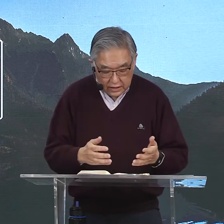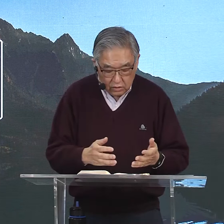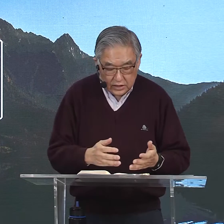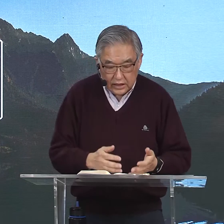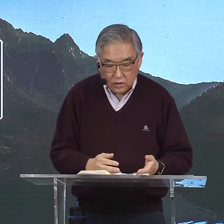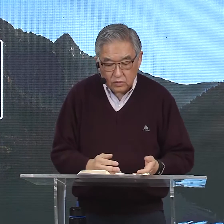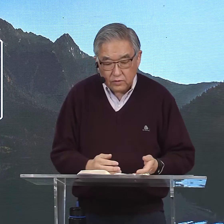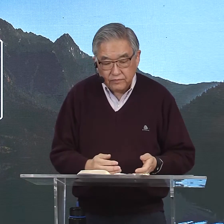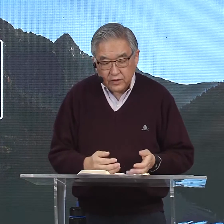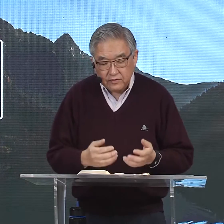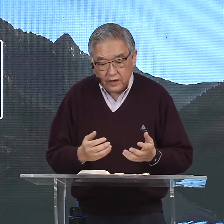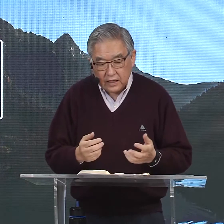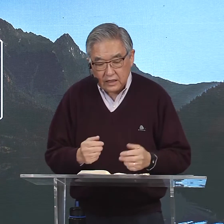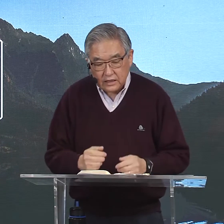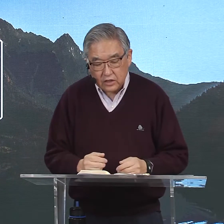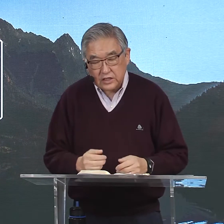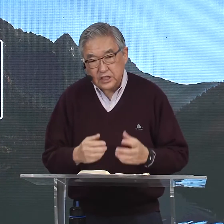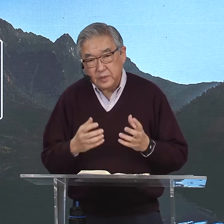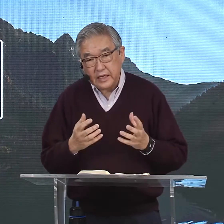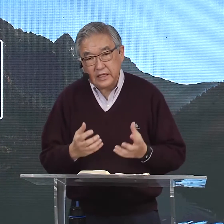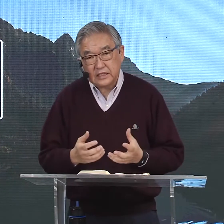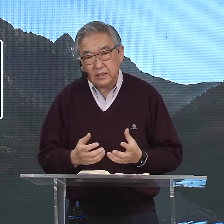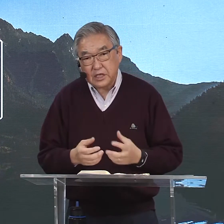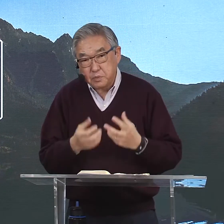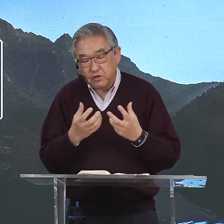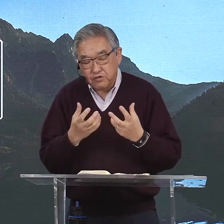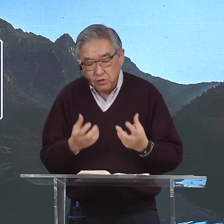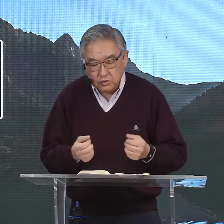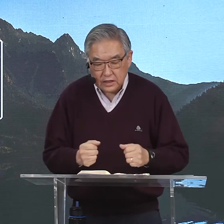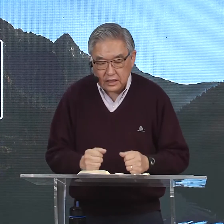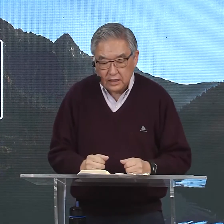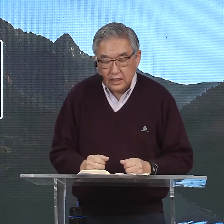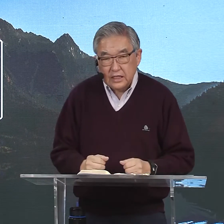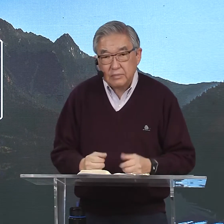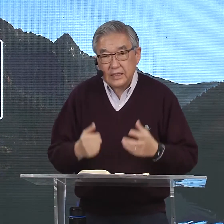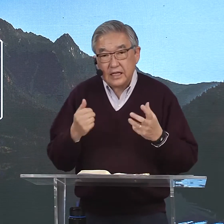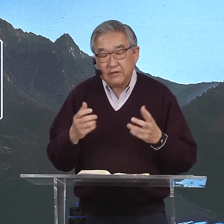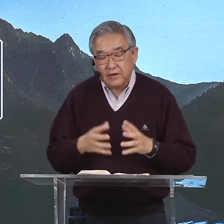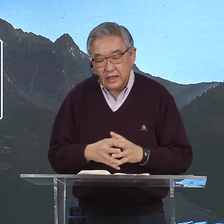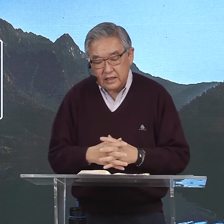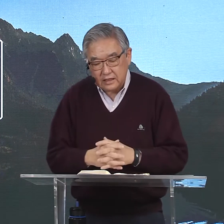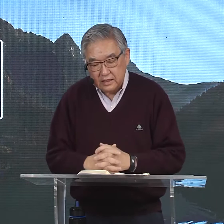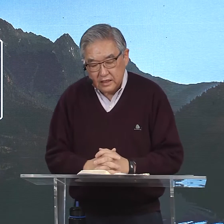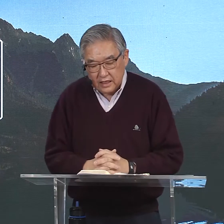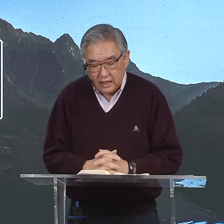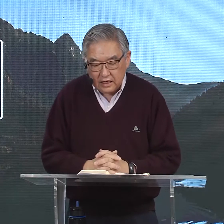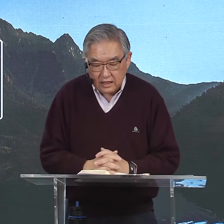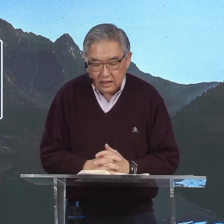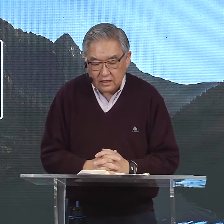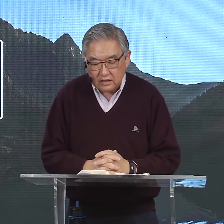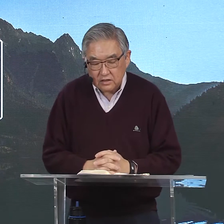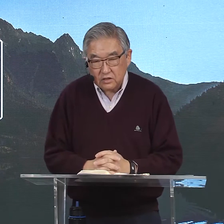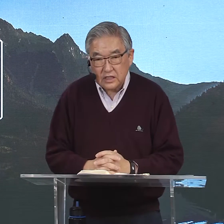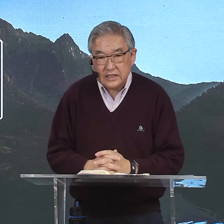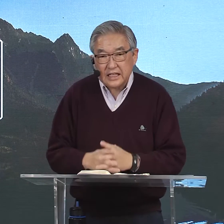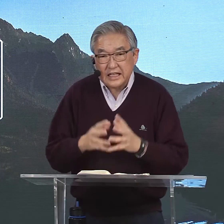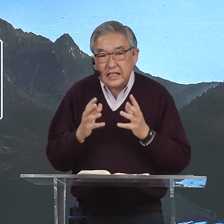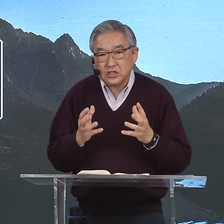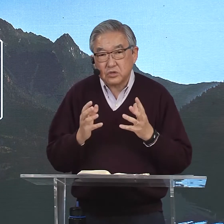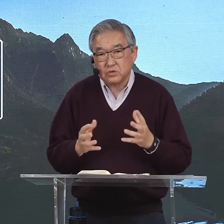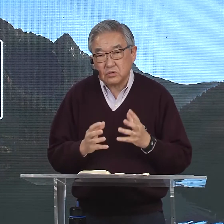porque o versículo 5 fala da nossa experiência mais profunda e mais elevada a